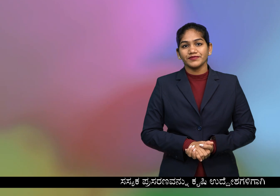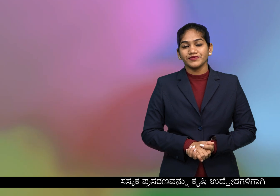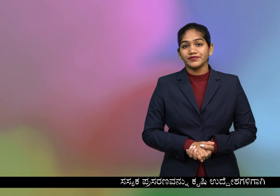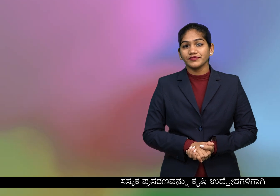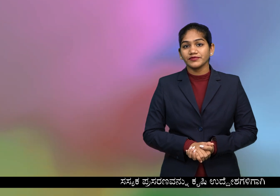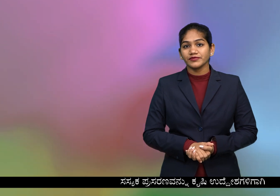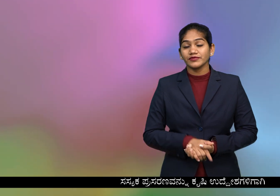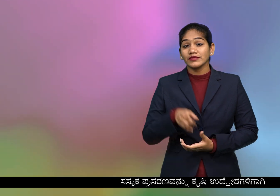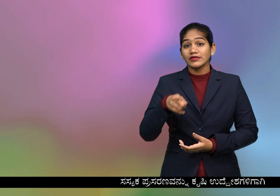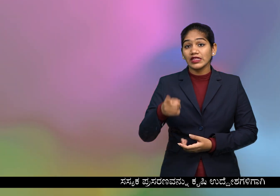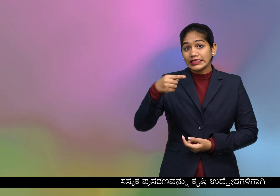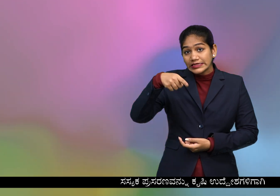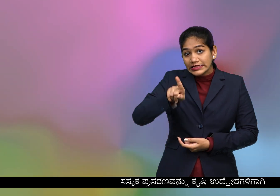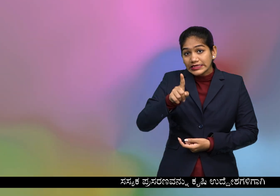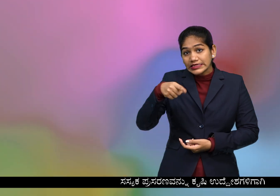ಸಸ್ಯಕ ಪ್ರಸರಣವನ್ನ ಕೃಷಿ ಉದ್ದೇಶಗಳಿಗಾಗಿ